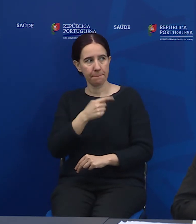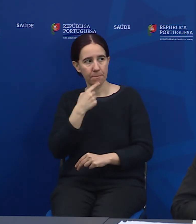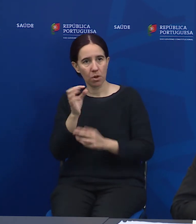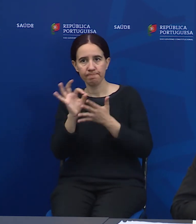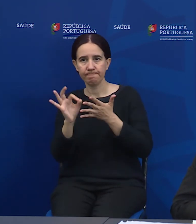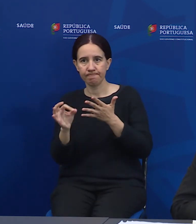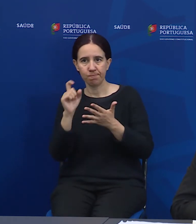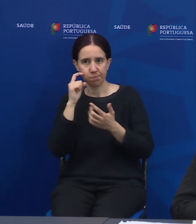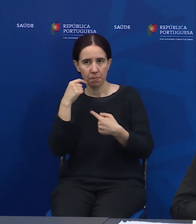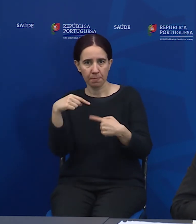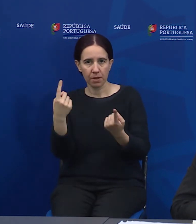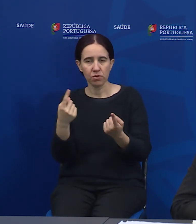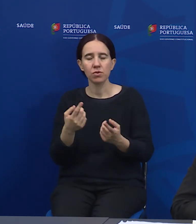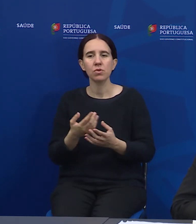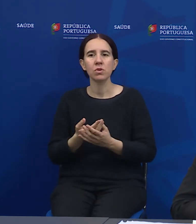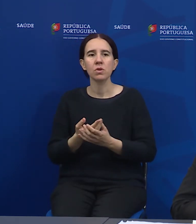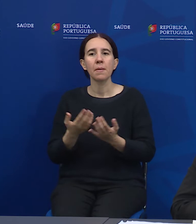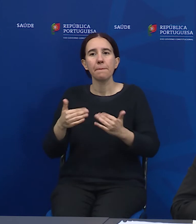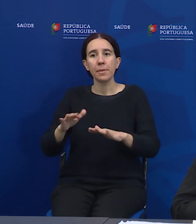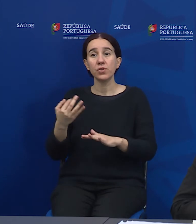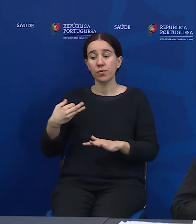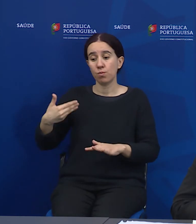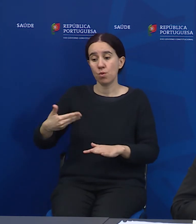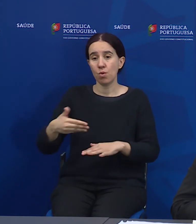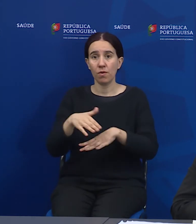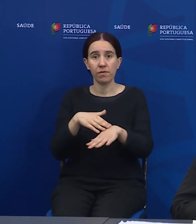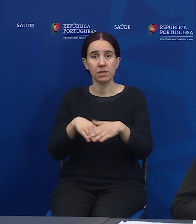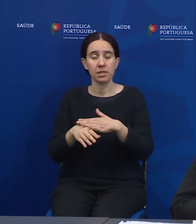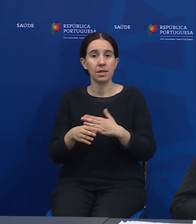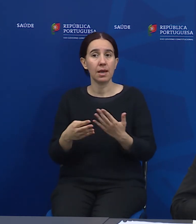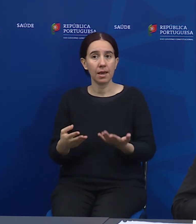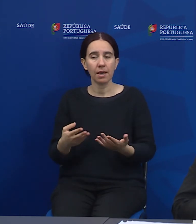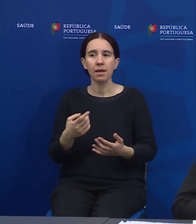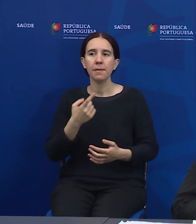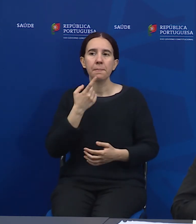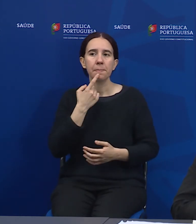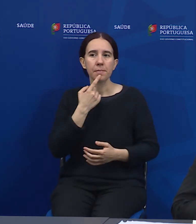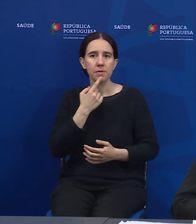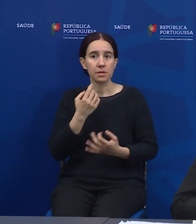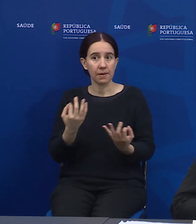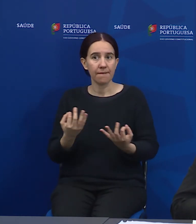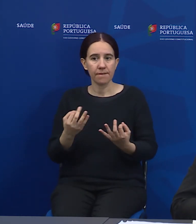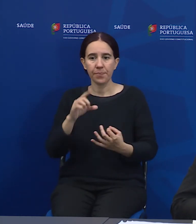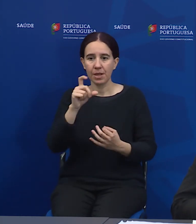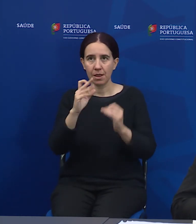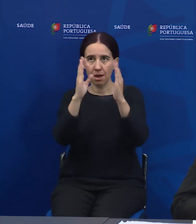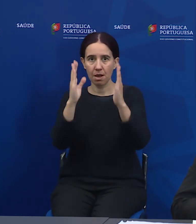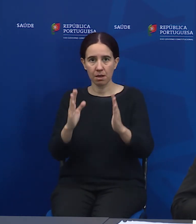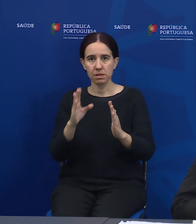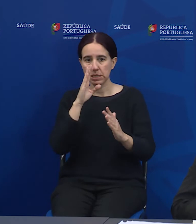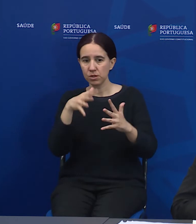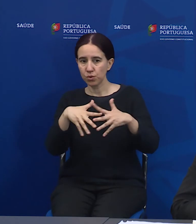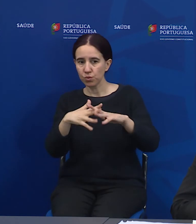com maior consistência mas de facto que estamos a fazer é a perceber se de facto os lares